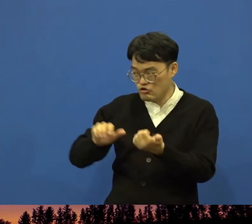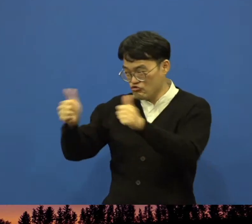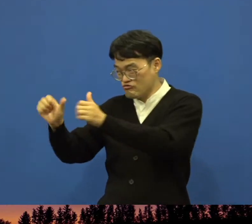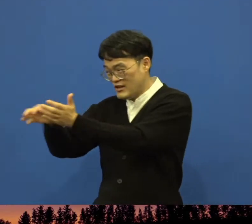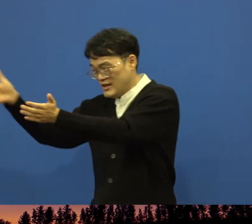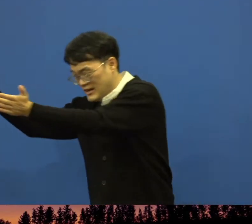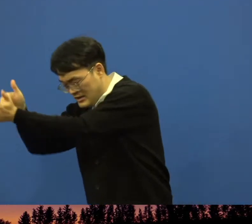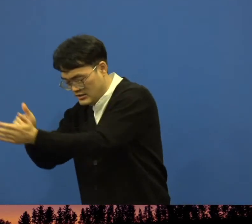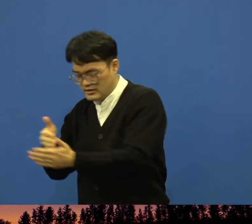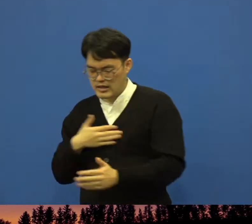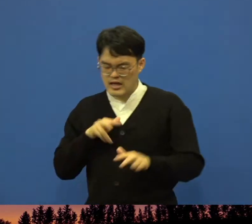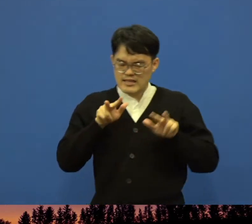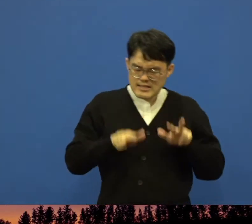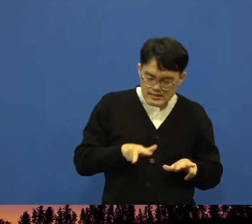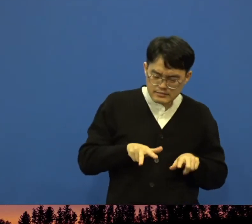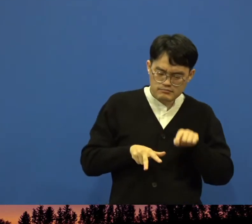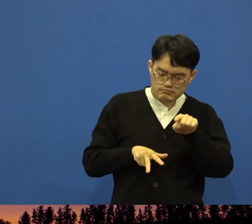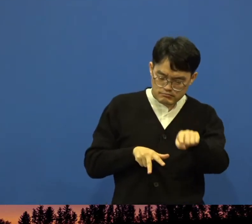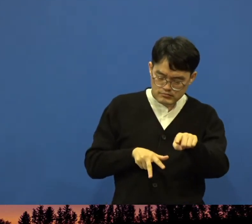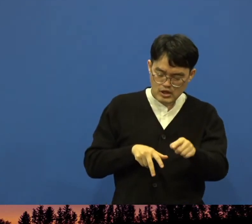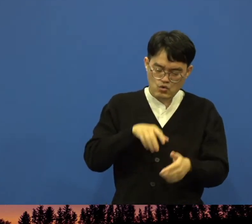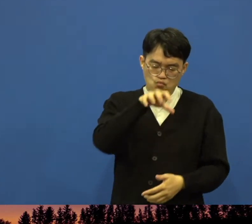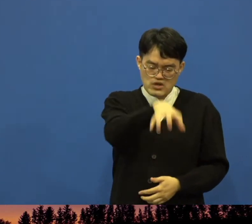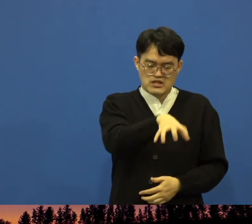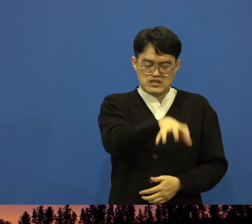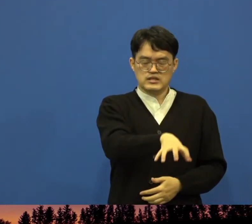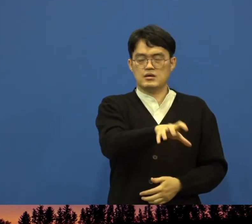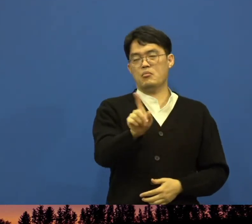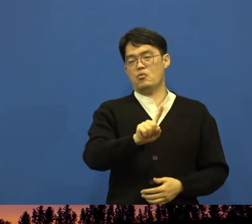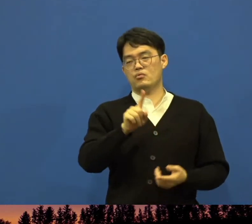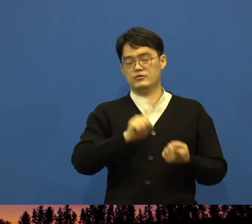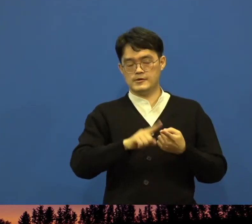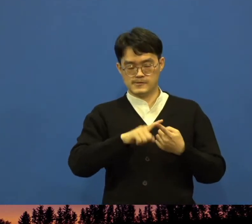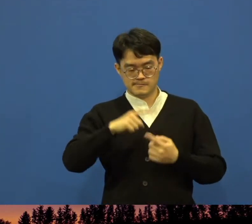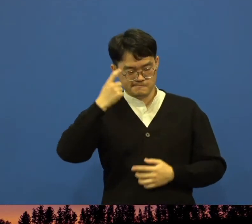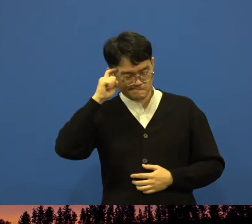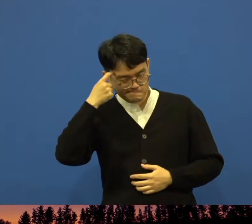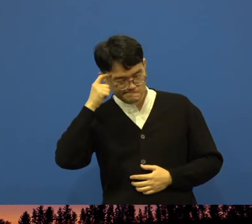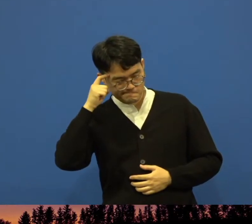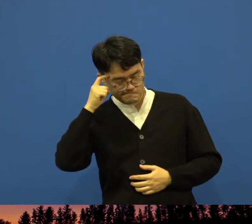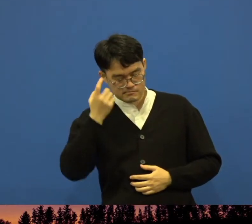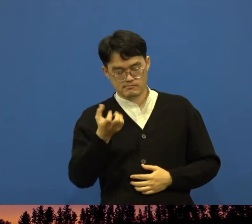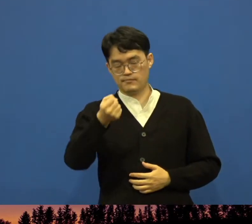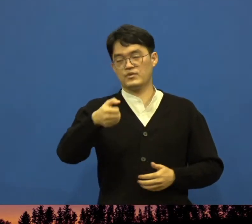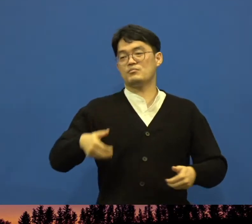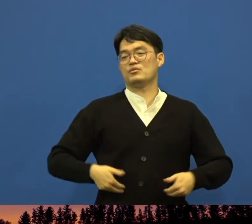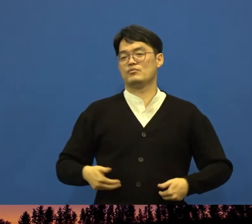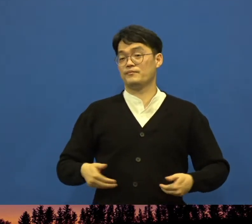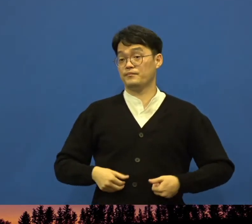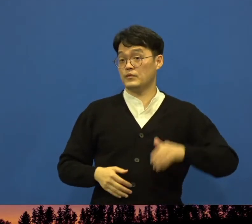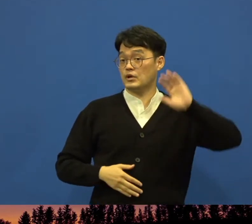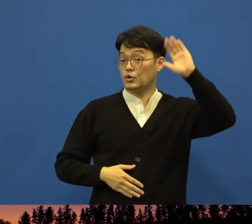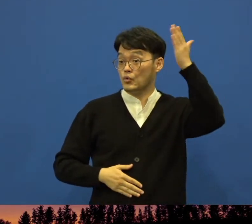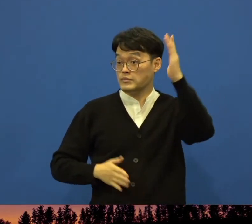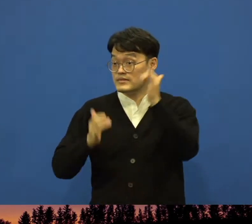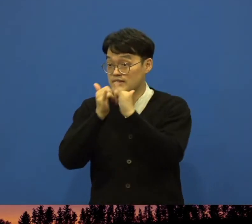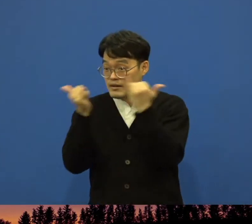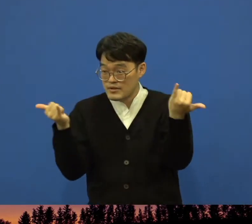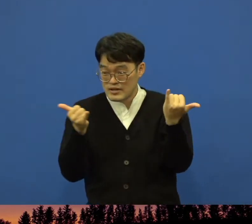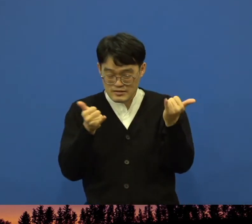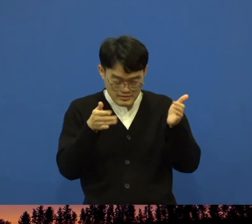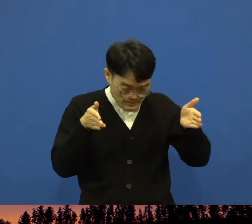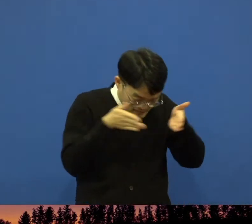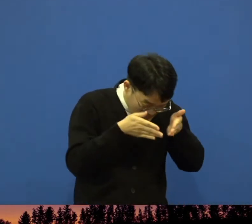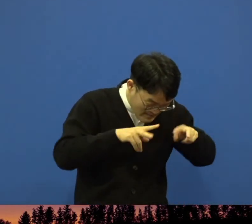것입니다. 요즘은 이제 분석력, 사람들이 분석력은 있는데 이게 통찰이 부족하다